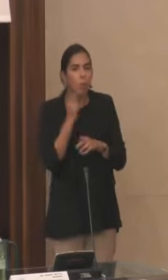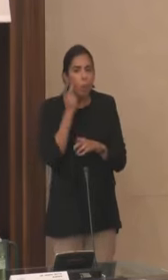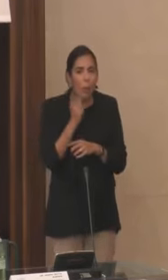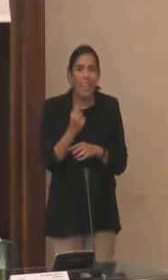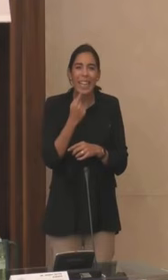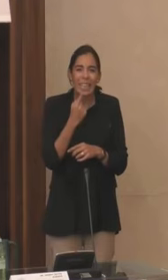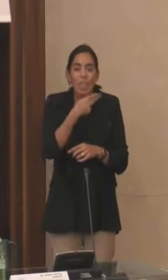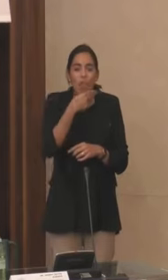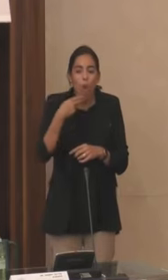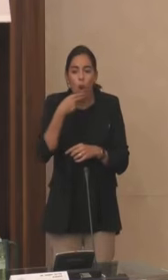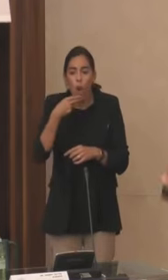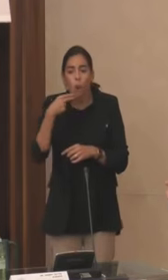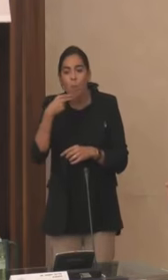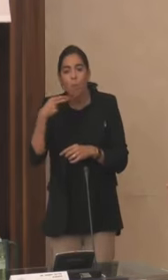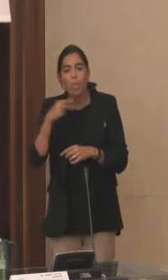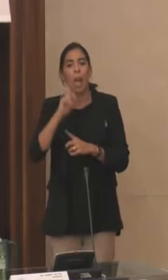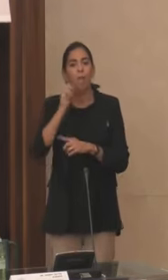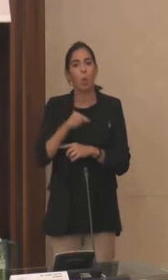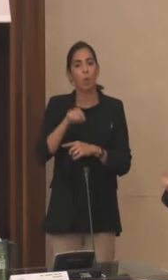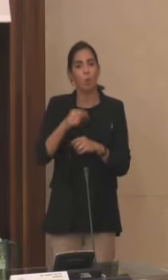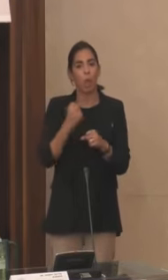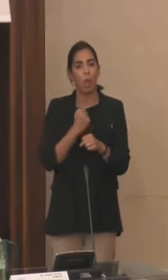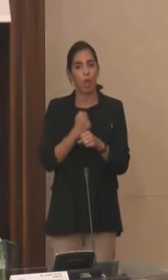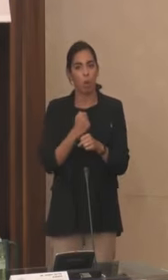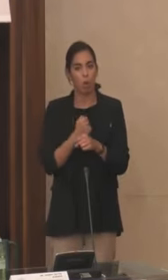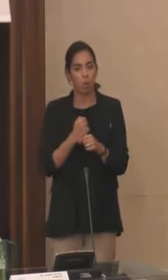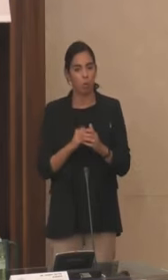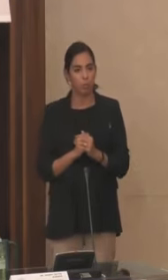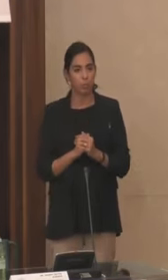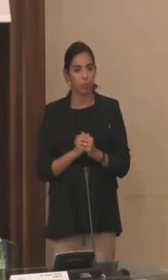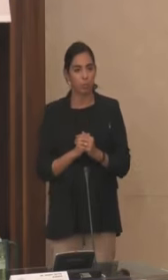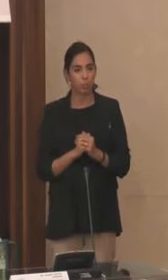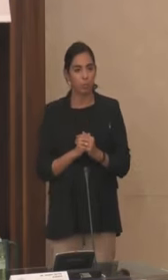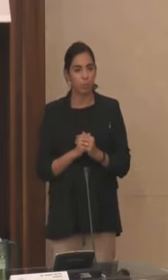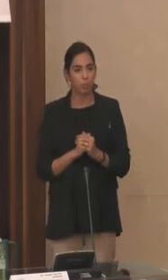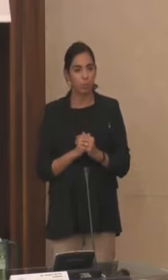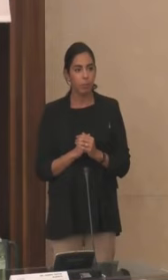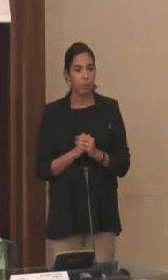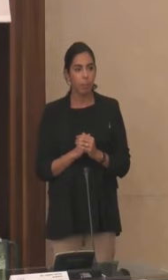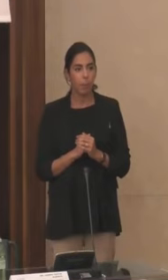non di prima mano, ma dopo si possono fare delle scoperte veramente interessanti. Dopo